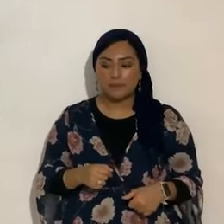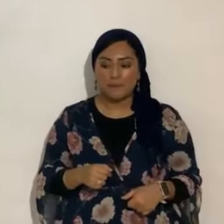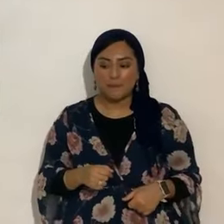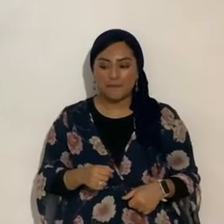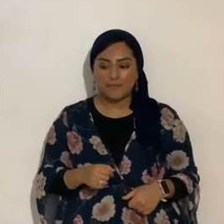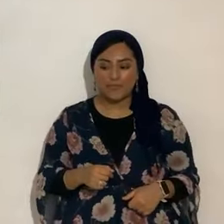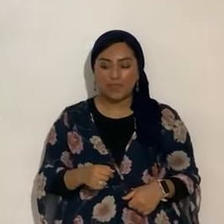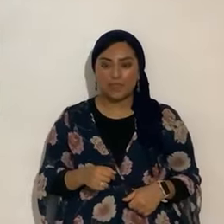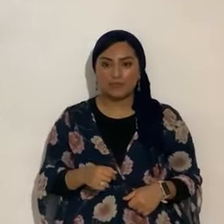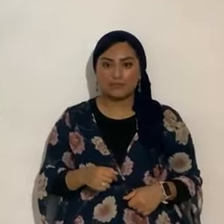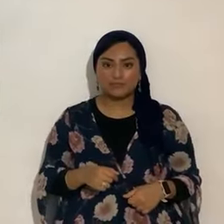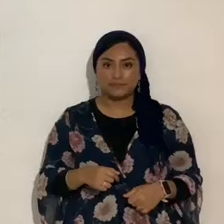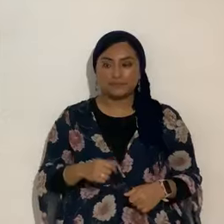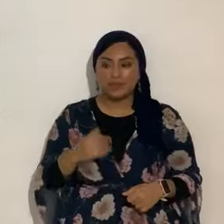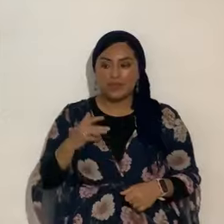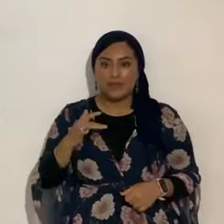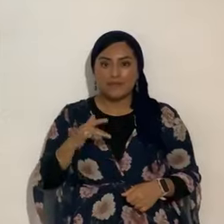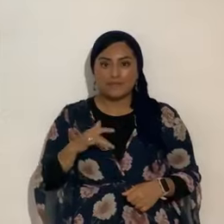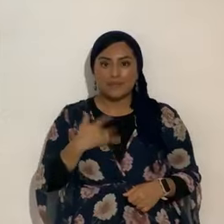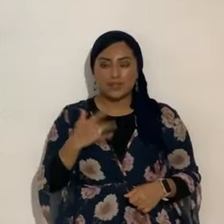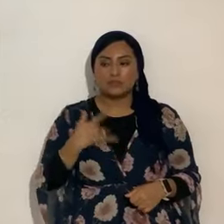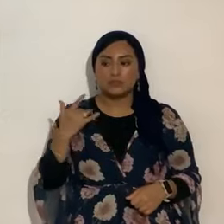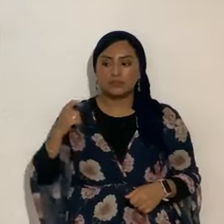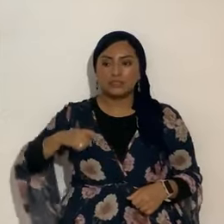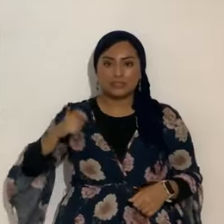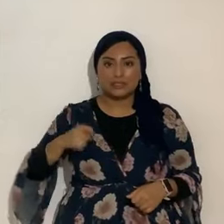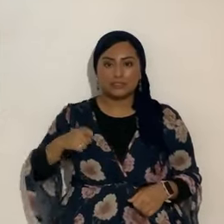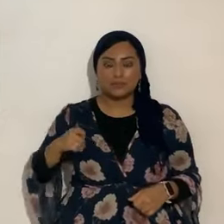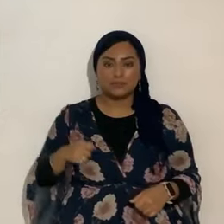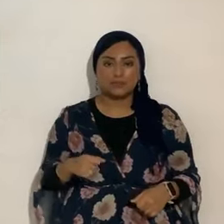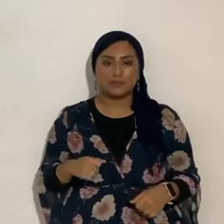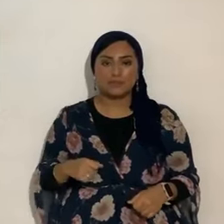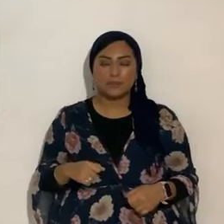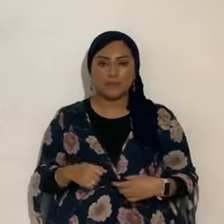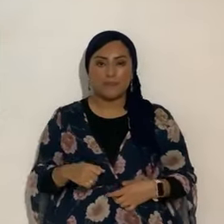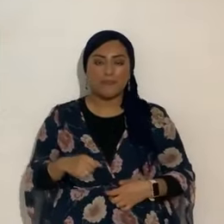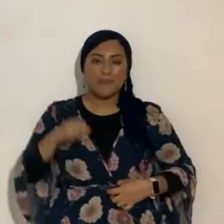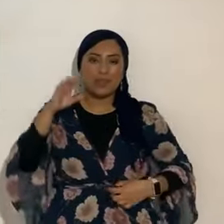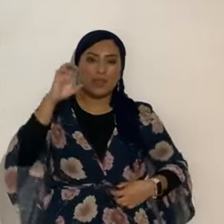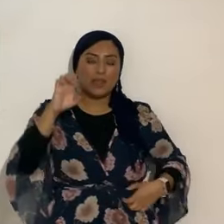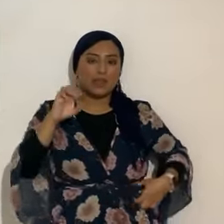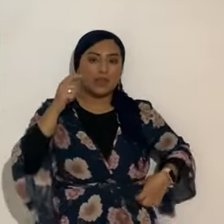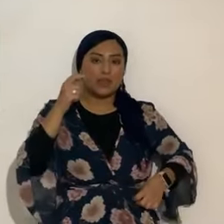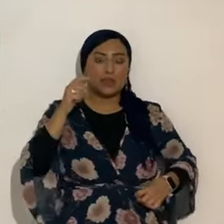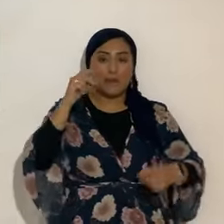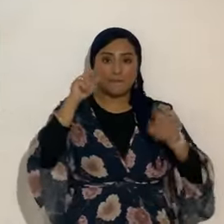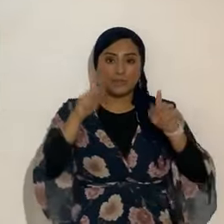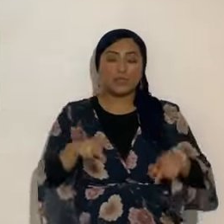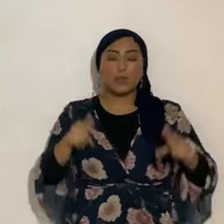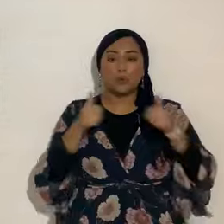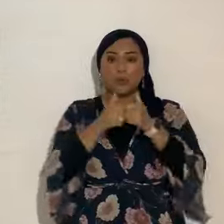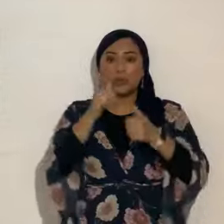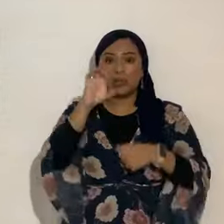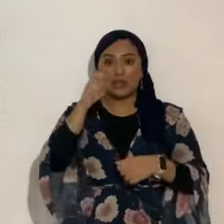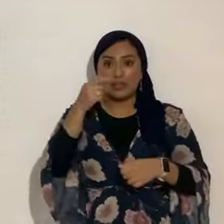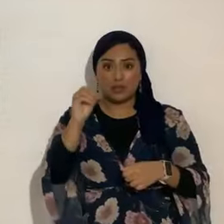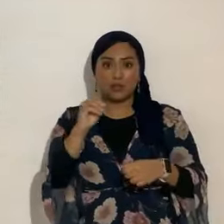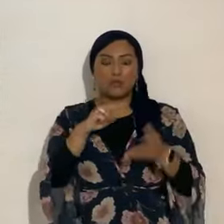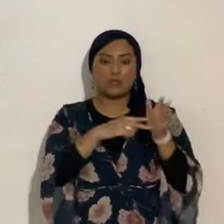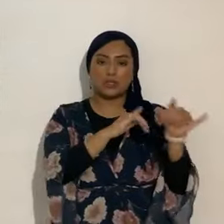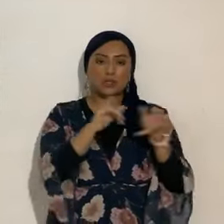y de hecho así se siente necesitado. Bueno, el ego, o sea, una persona con ego realmente está